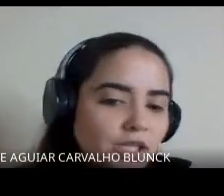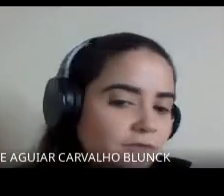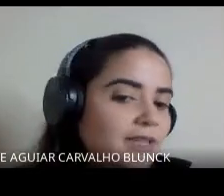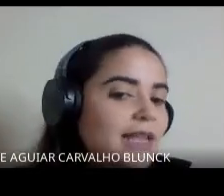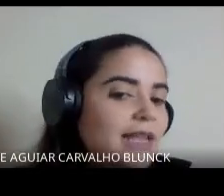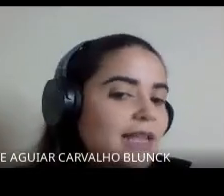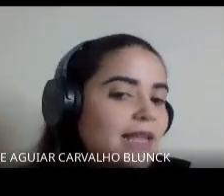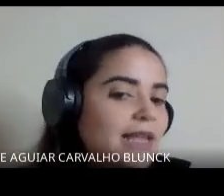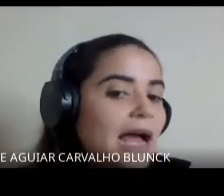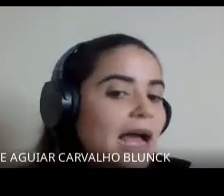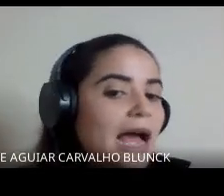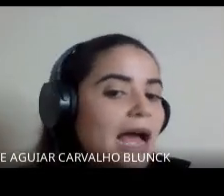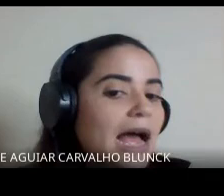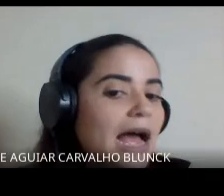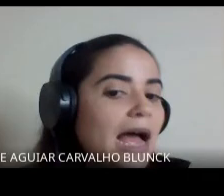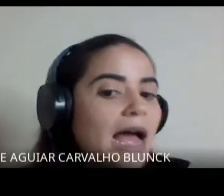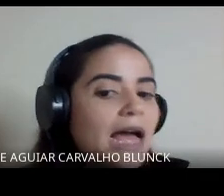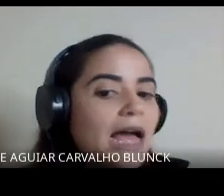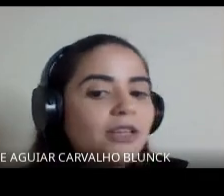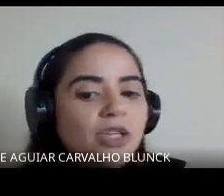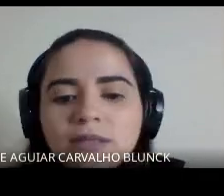pela criatividade,